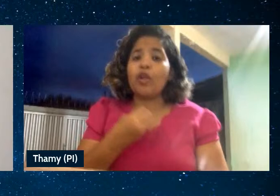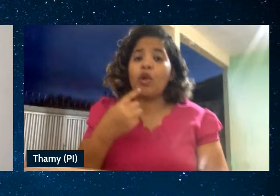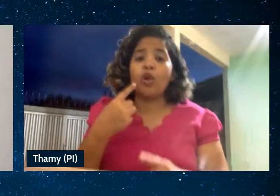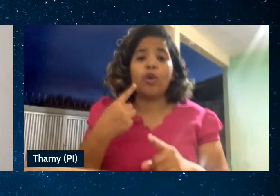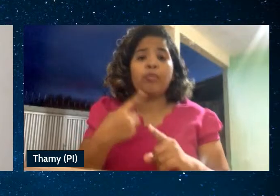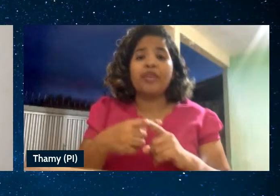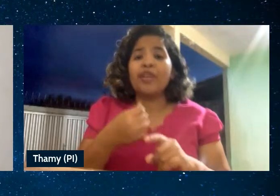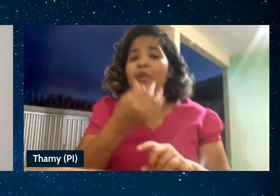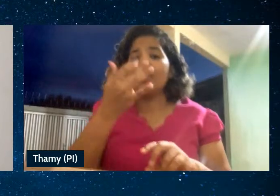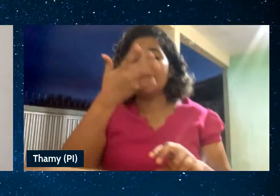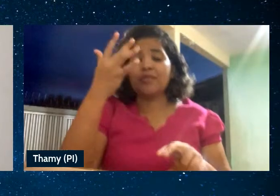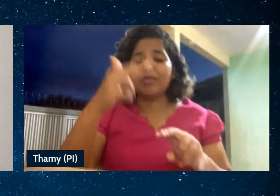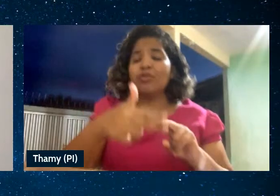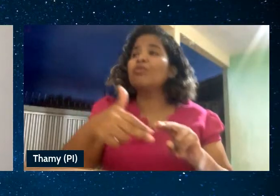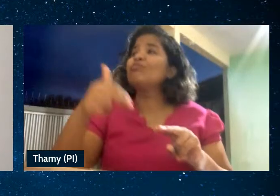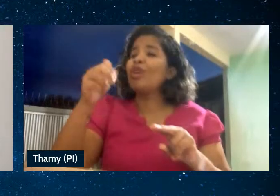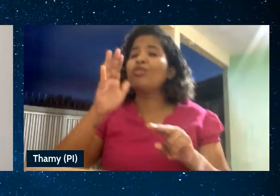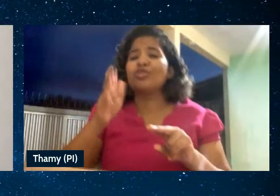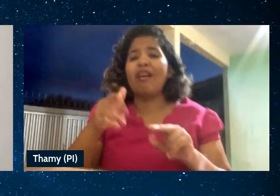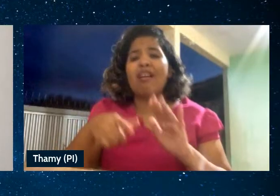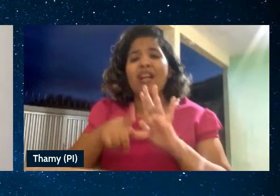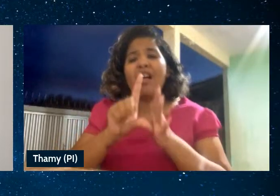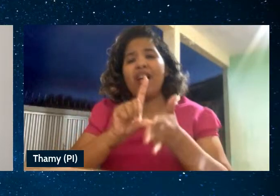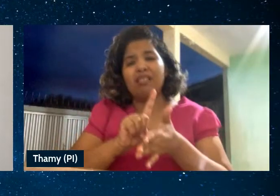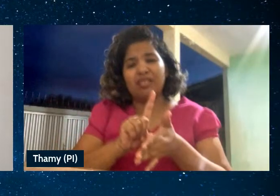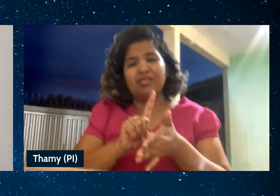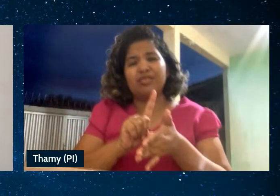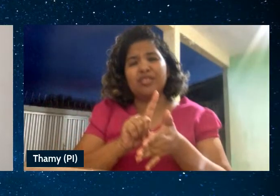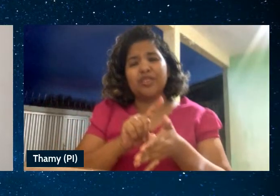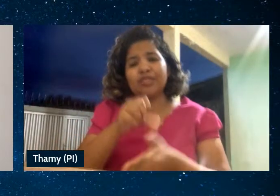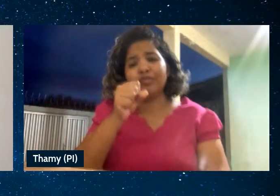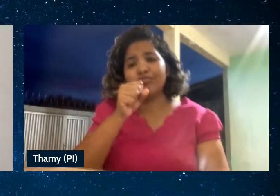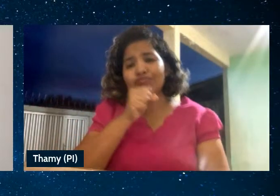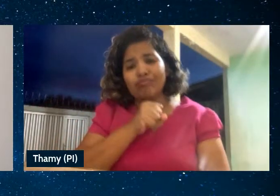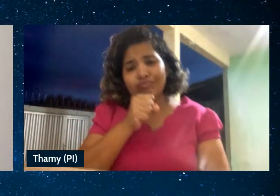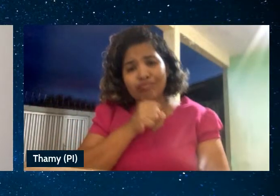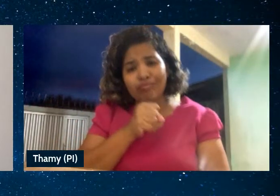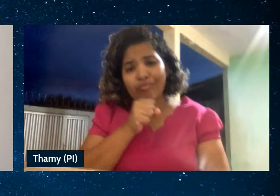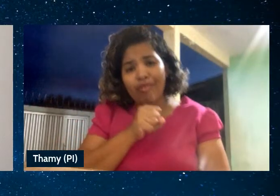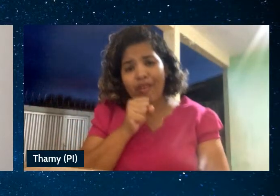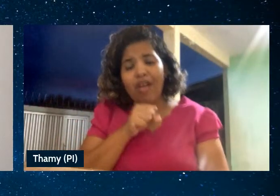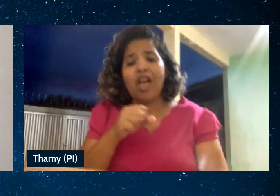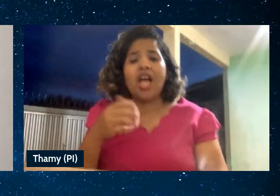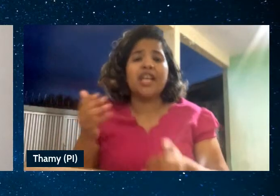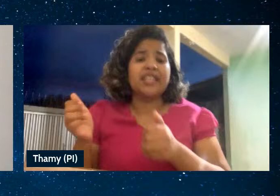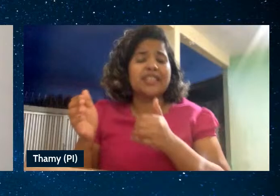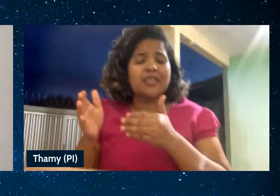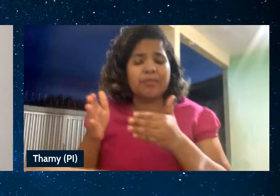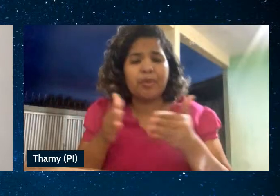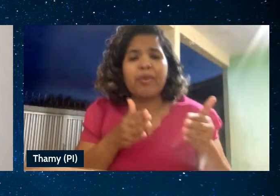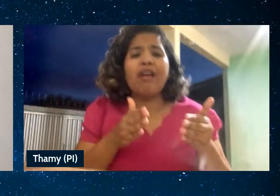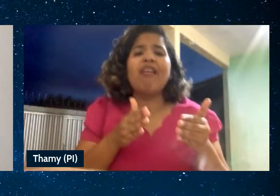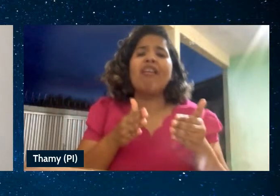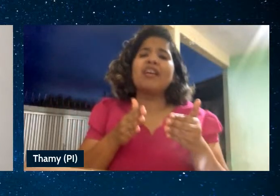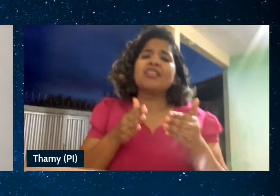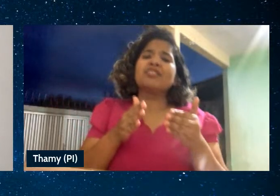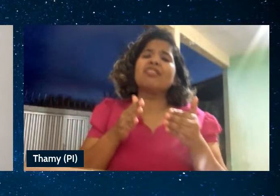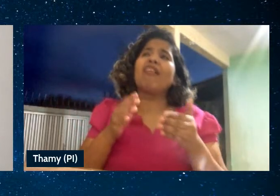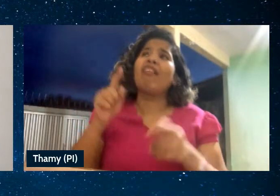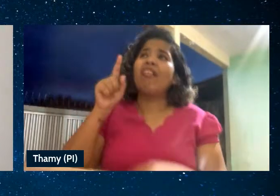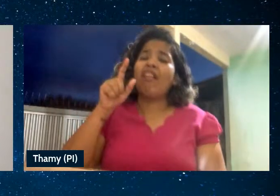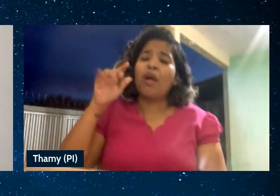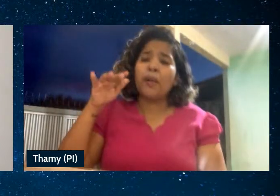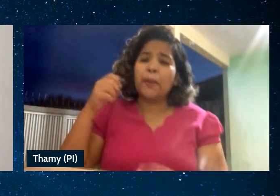muito antes de se preocuparem com a velice e nesse momento muitas vezes estão necessitando de